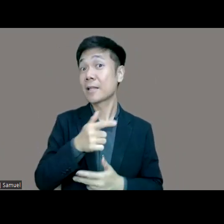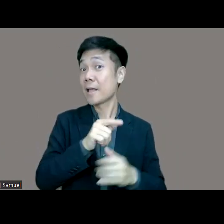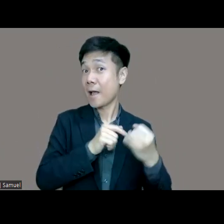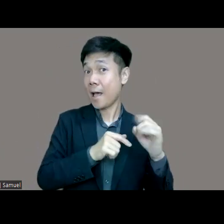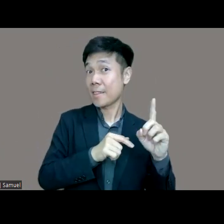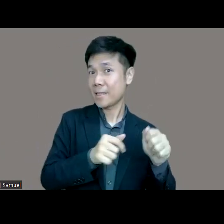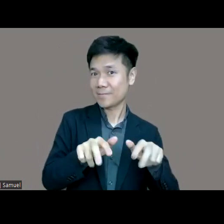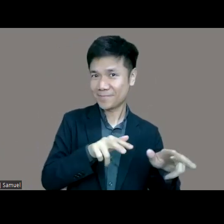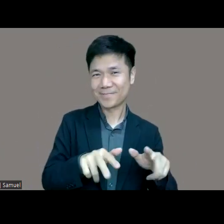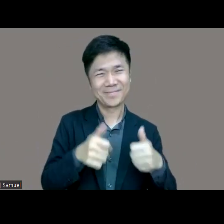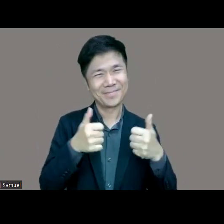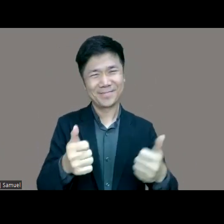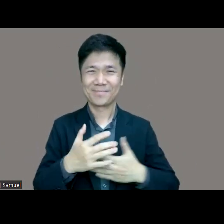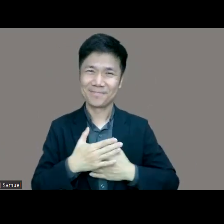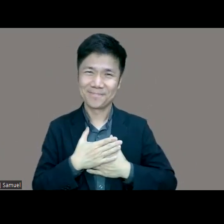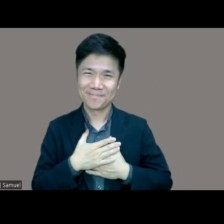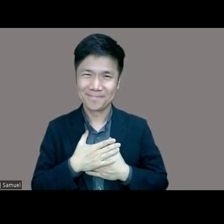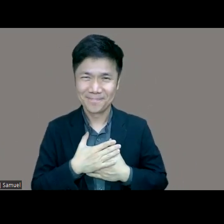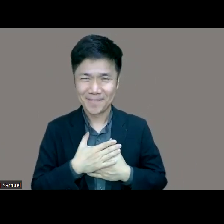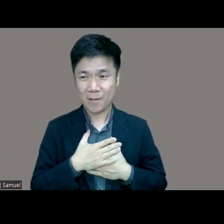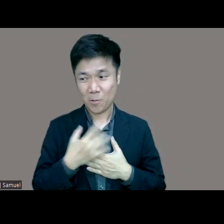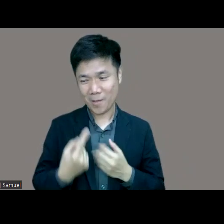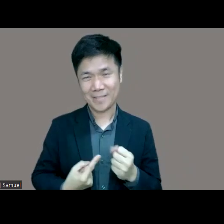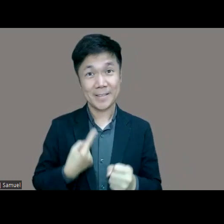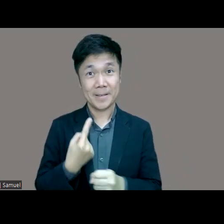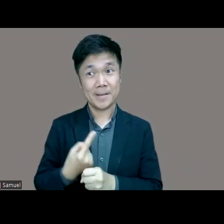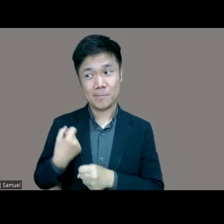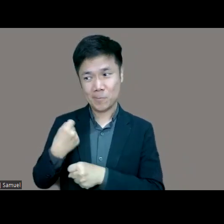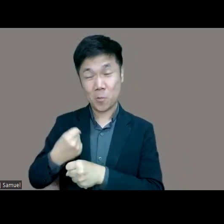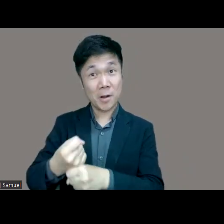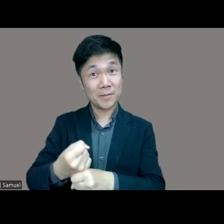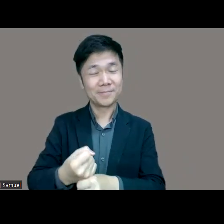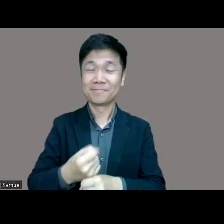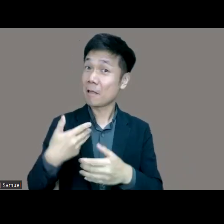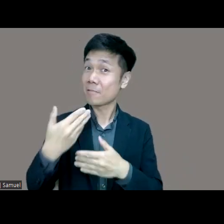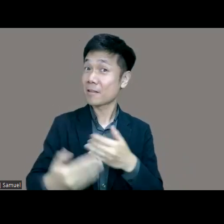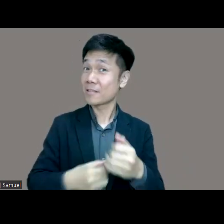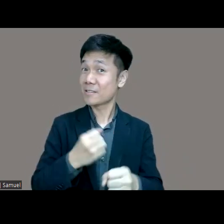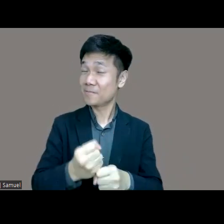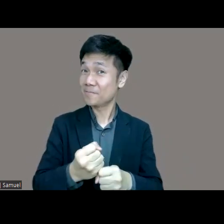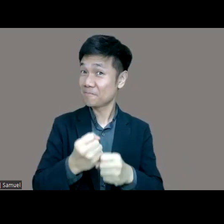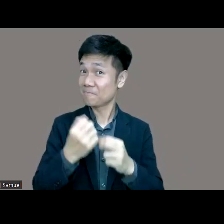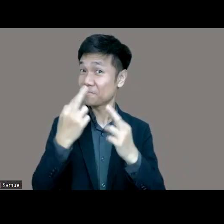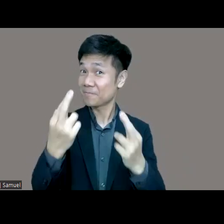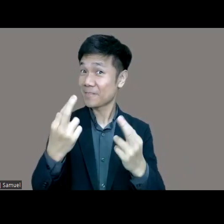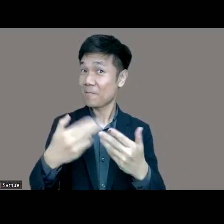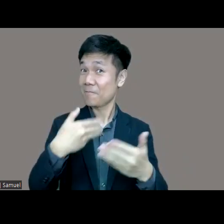interprètes français, espagnol, arabe. C'était vraiment très bien de travailler avec vous